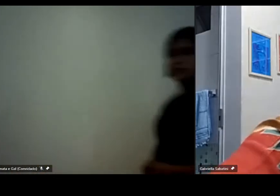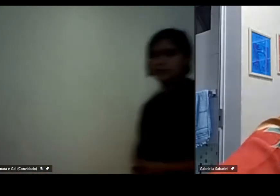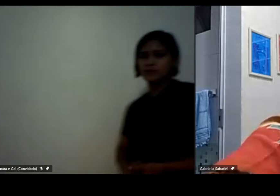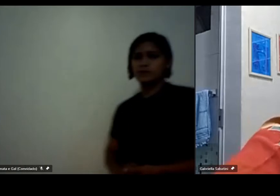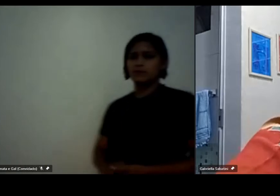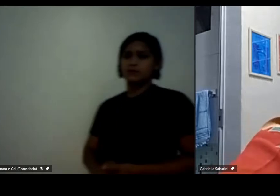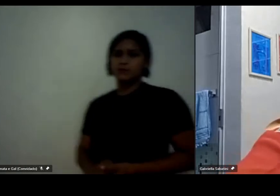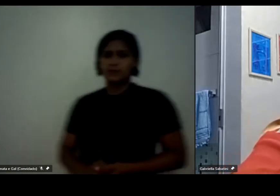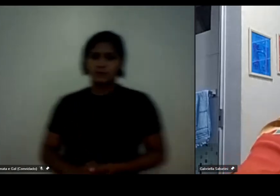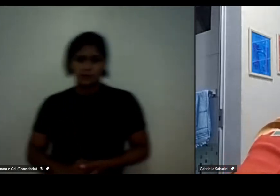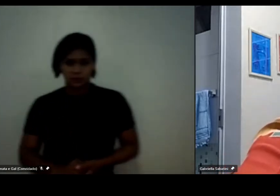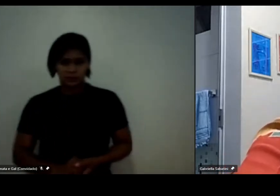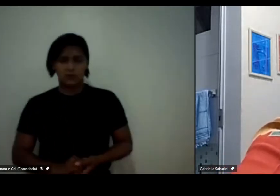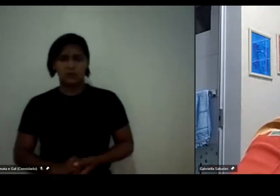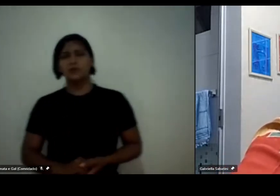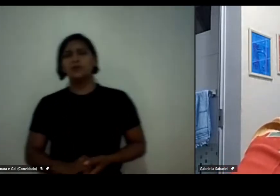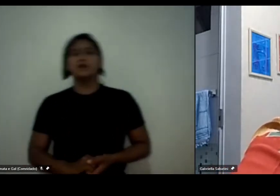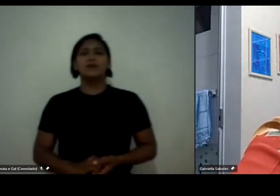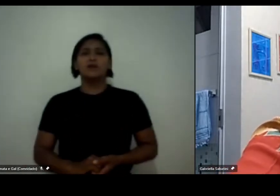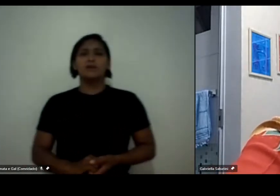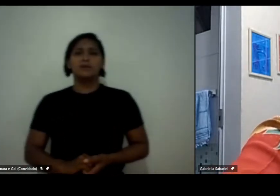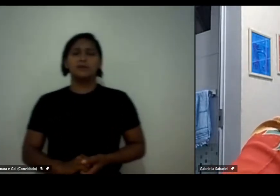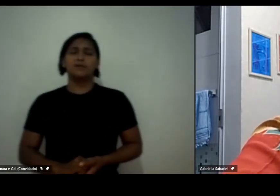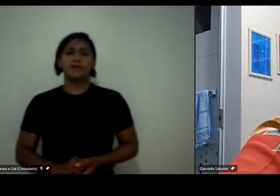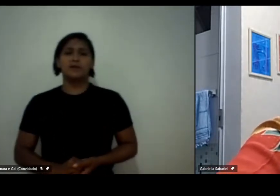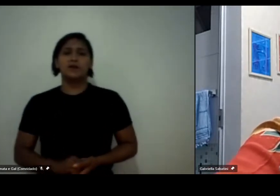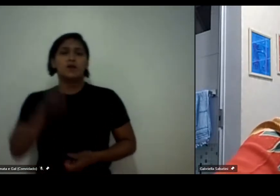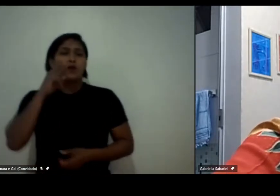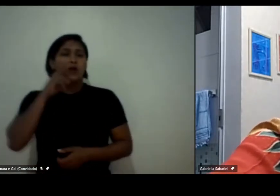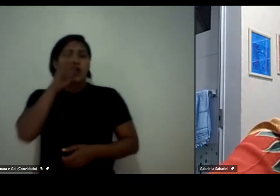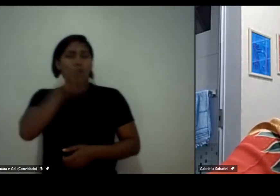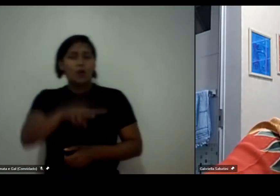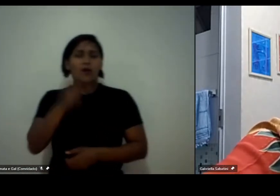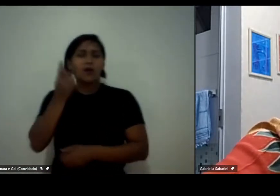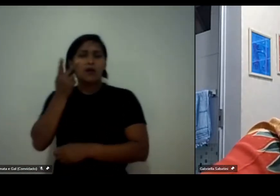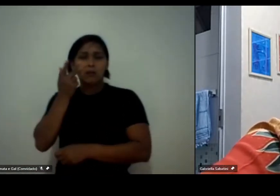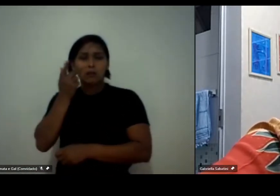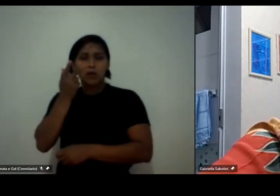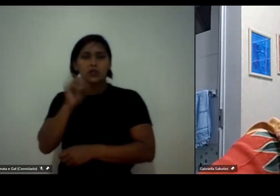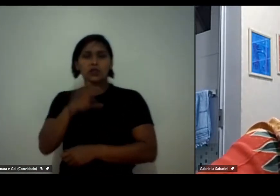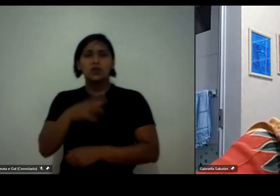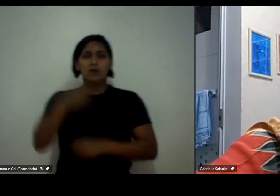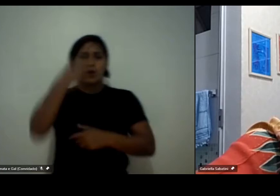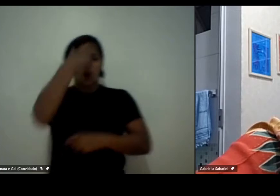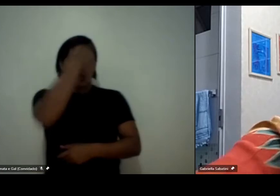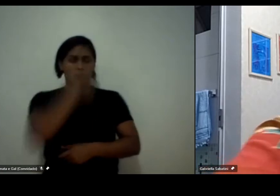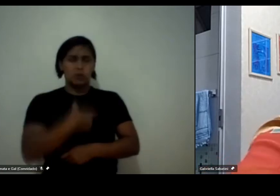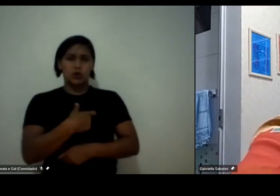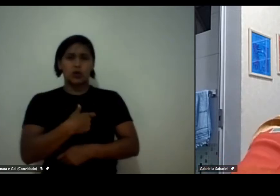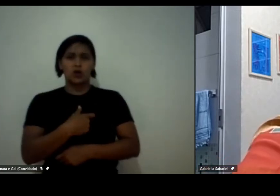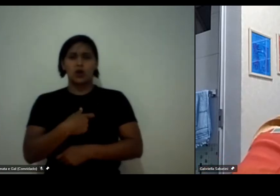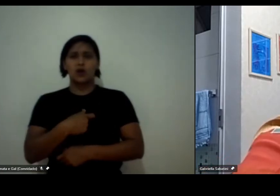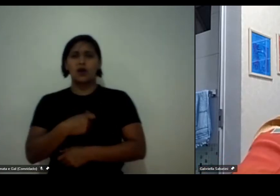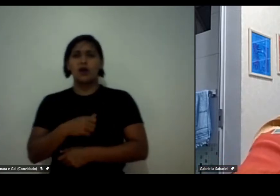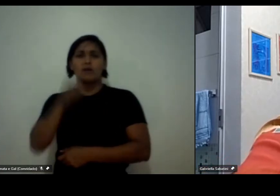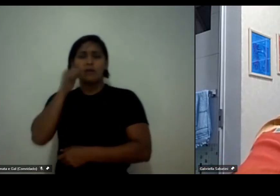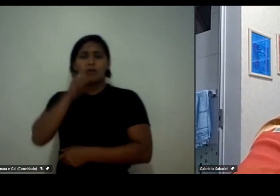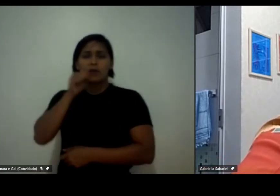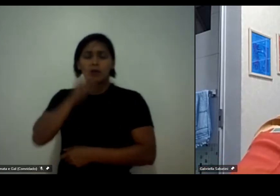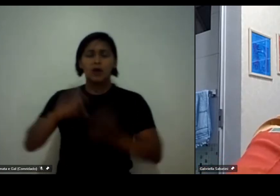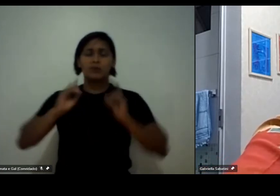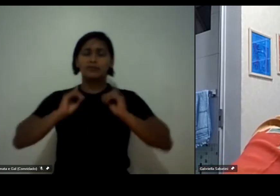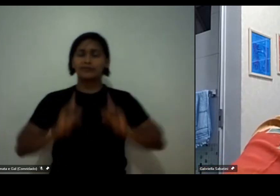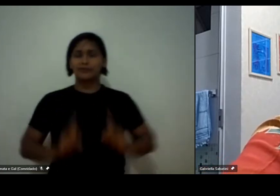pelo discurso. Fim de citação. O olhar normativo sobre os corpos femininos com deficiência é um